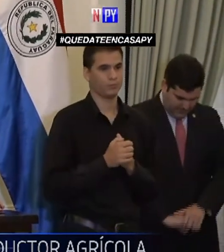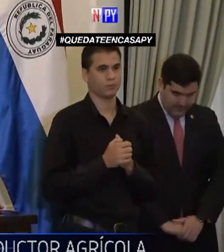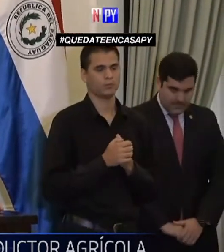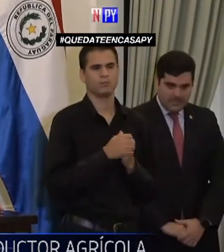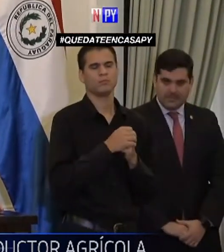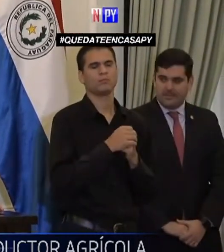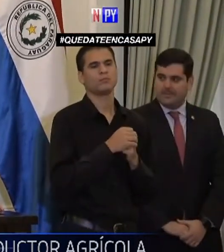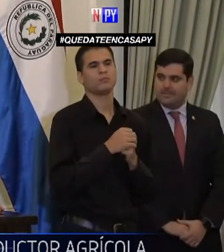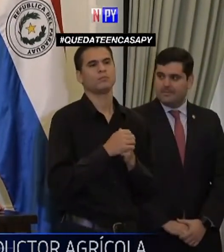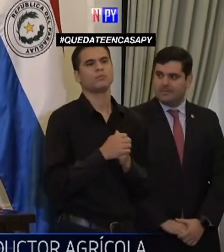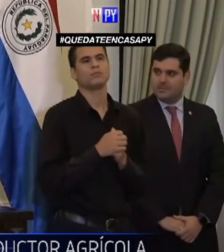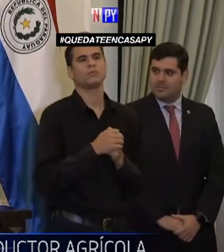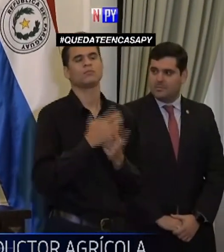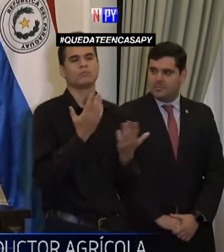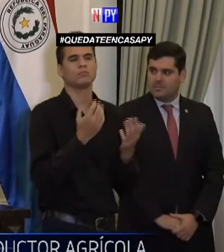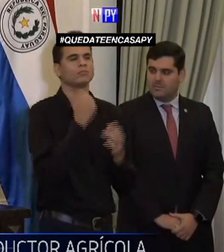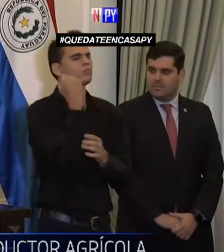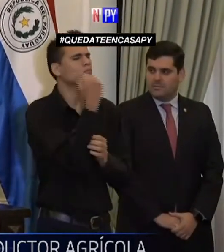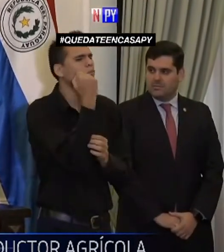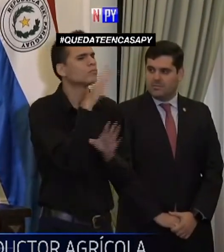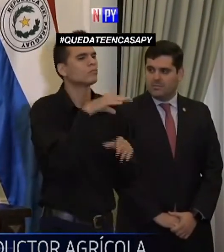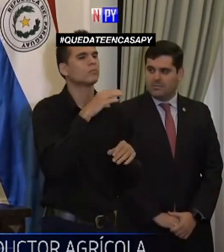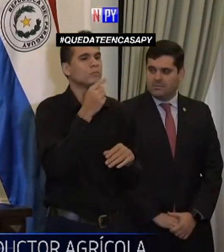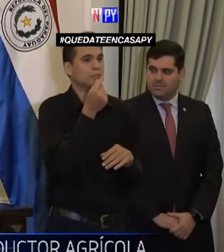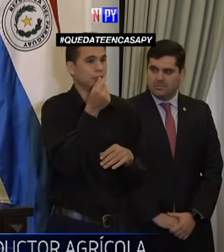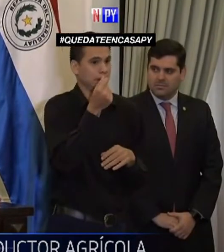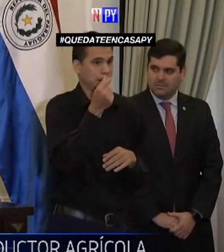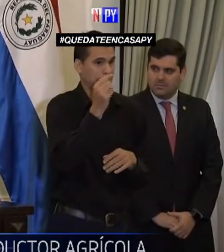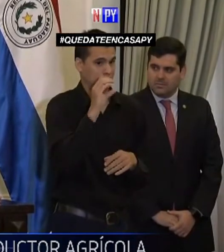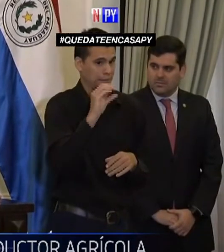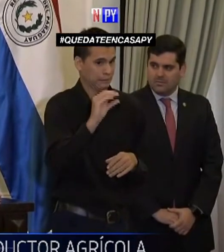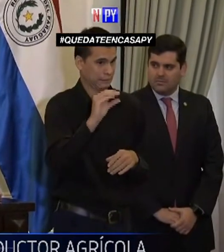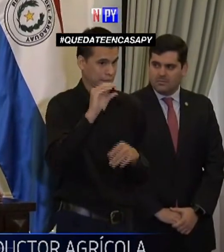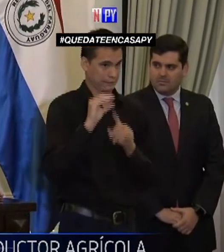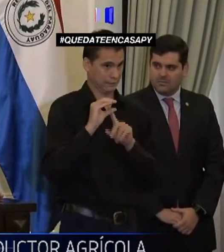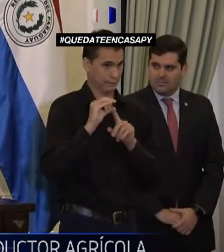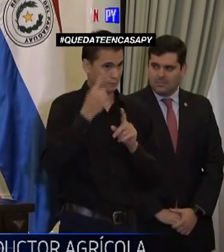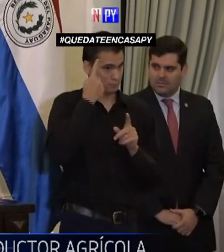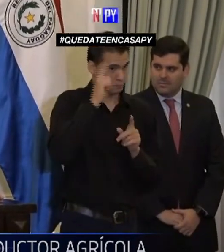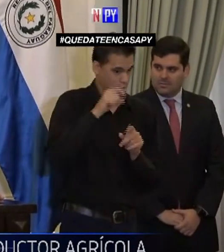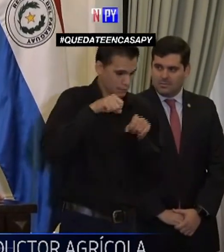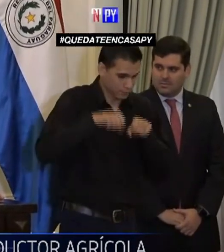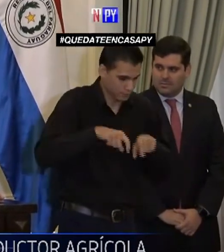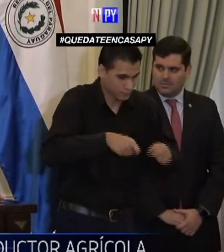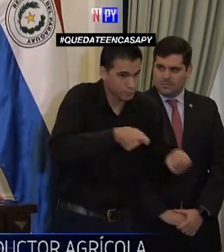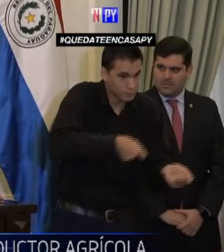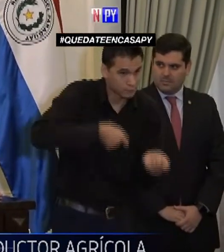Recalcar que lo que hace el crédito agrícola de habilitación, las líneas